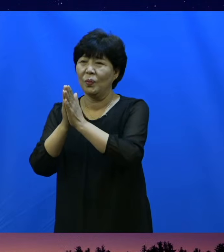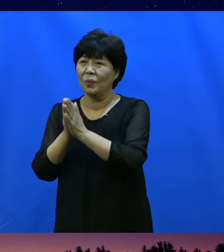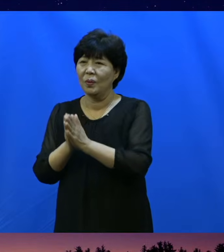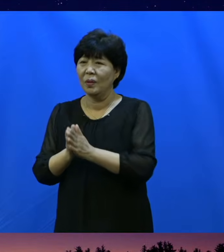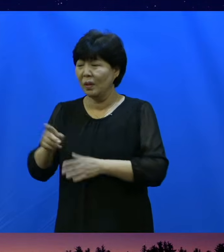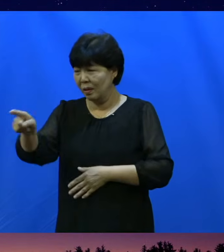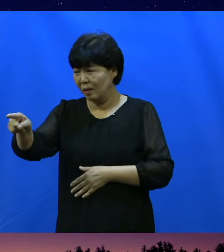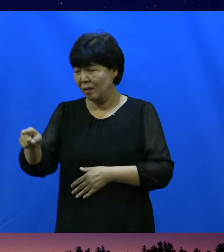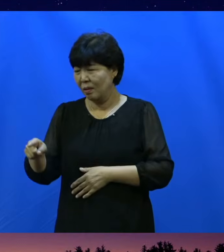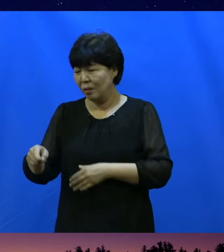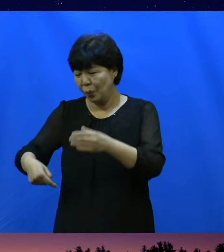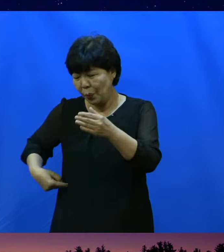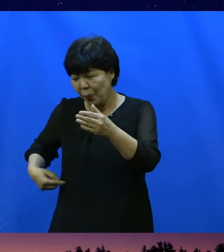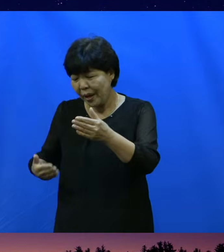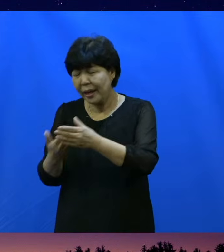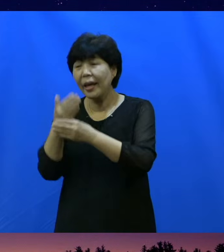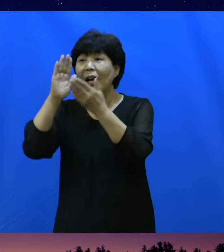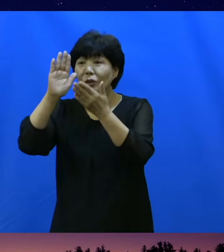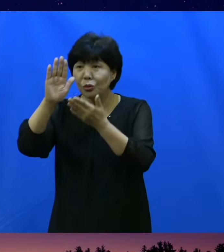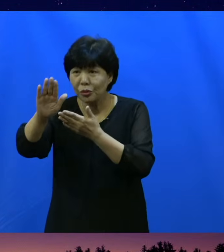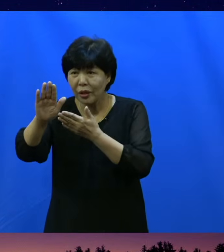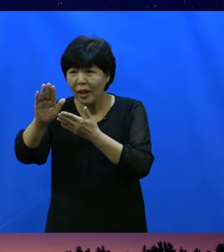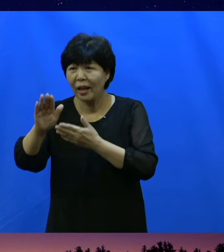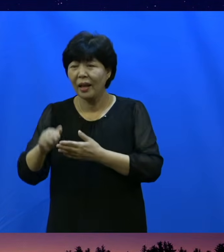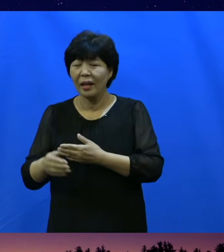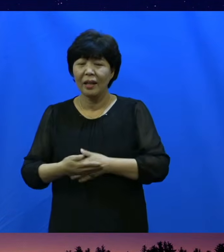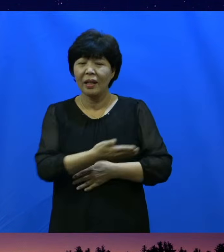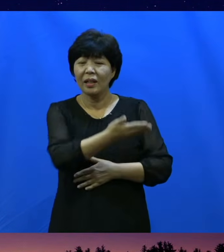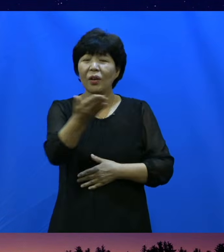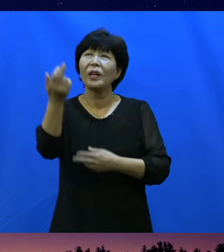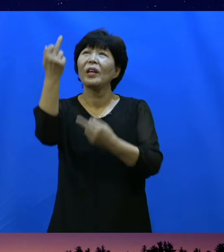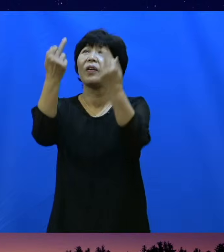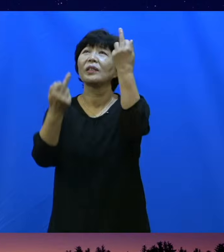너는 돌이킨 후에 내 형제를 굳게 하라.